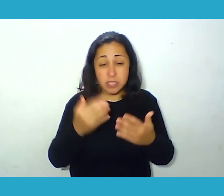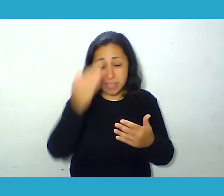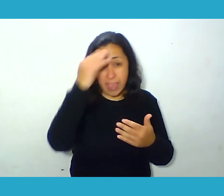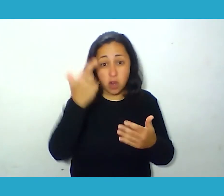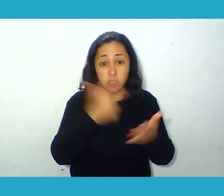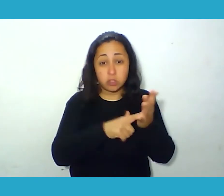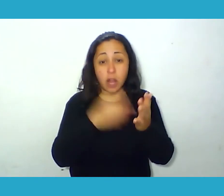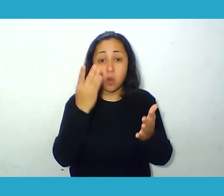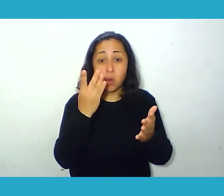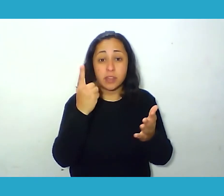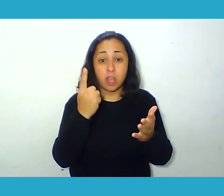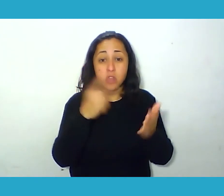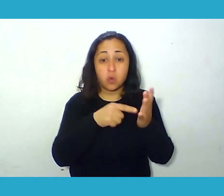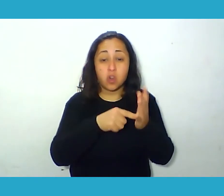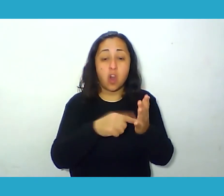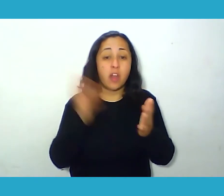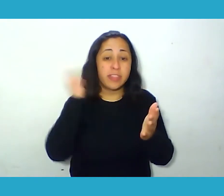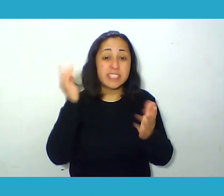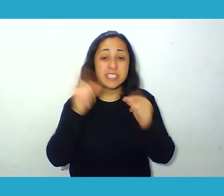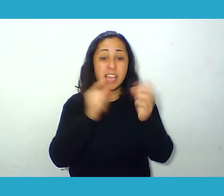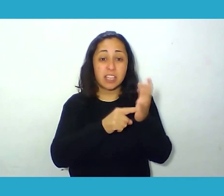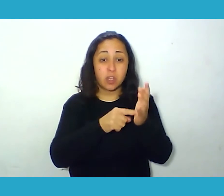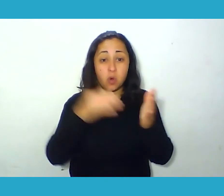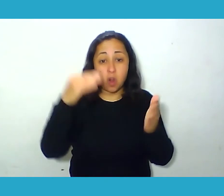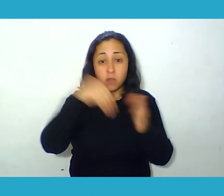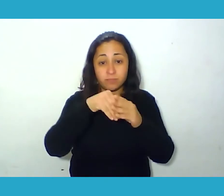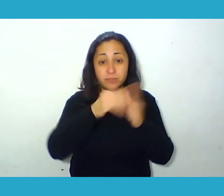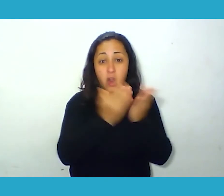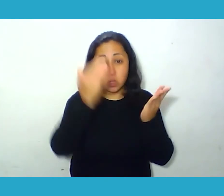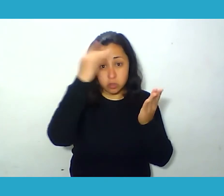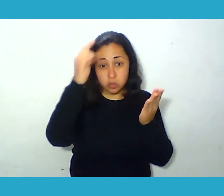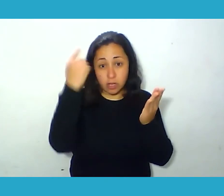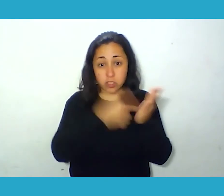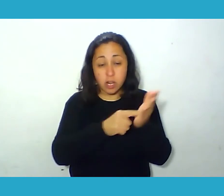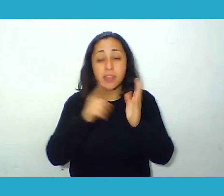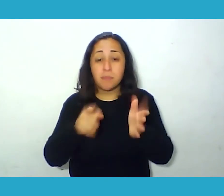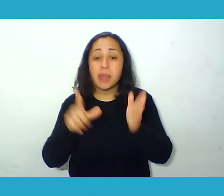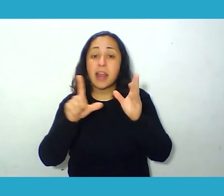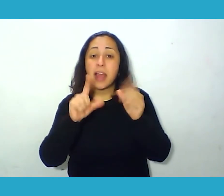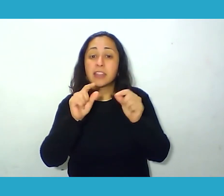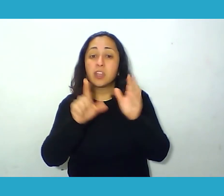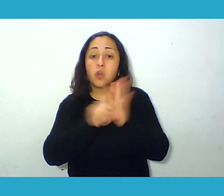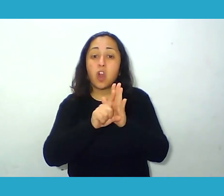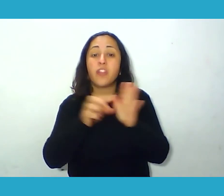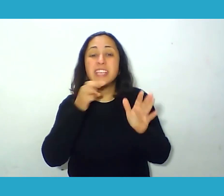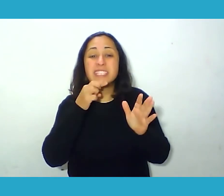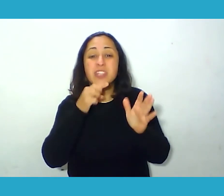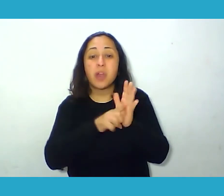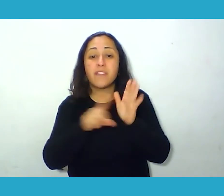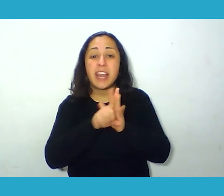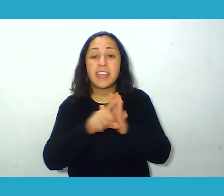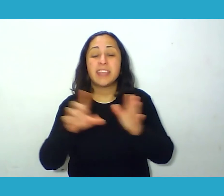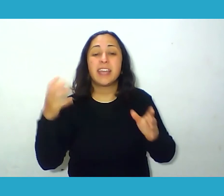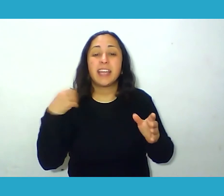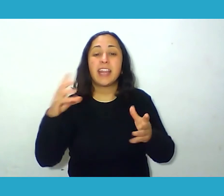en cumplimiento de los artículos 41 y 16 de la Constitución Nacional, así como por la violación del artículo 19 de la Ley General del Ambiente y el Acuerdo de